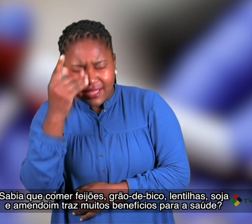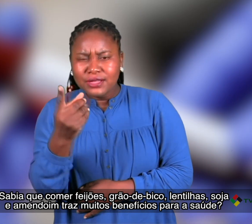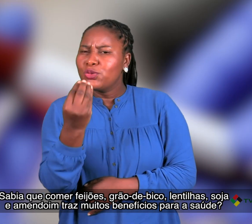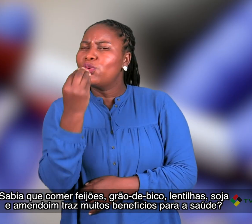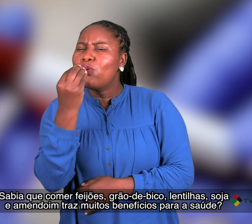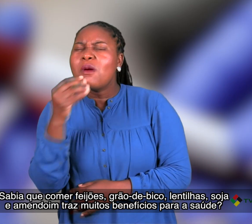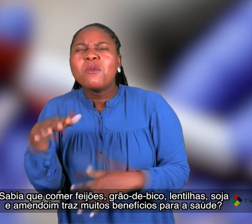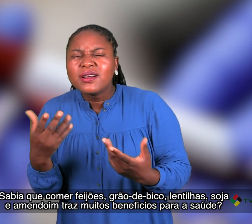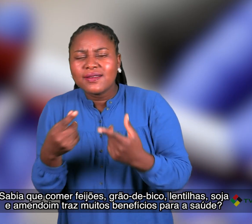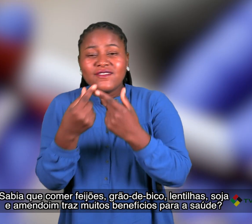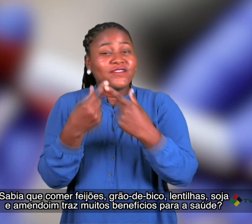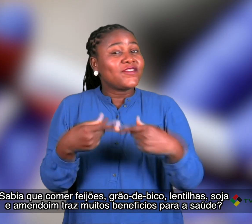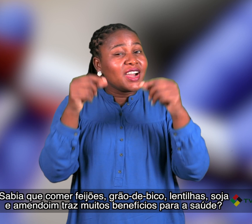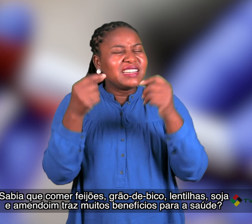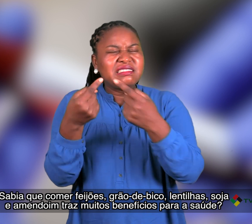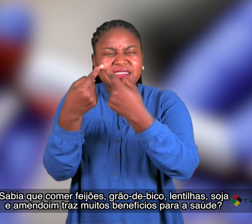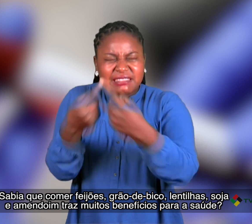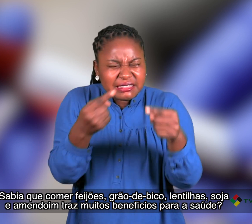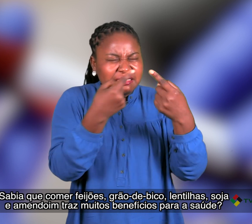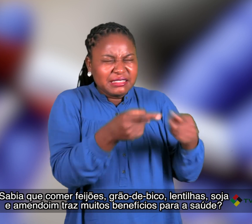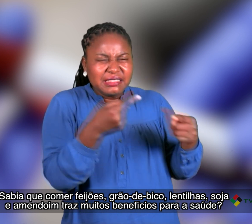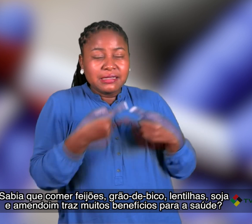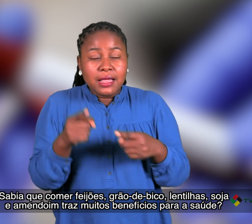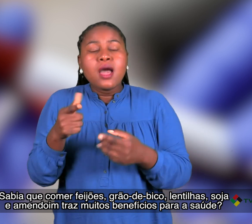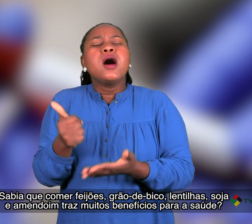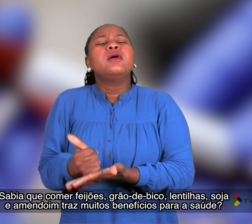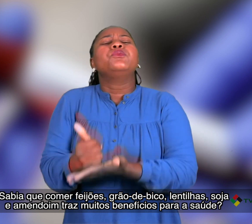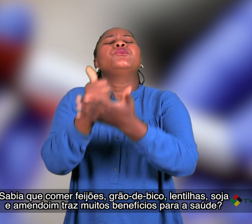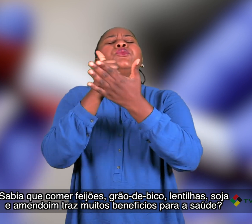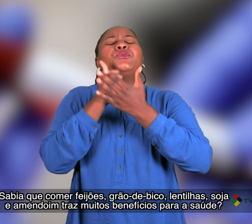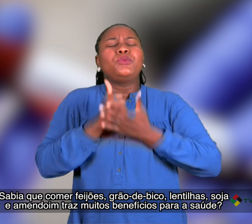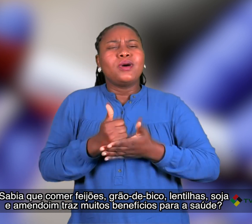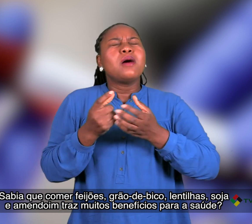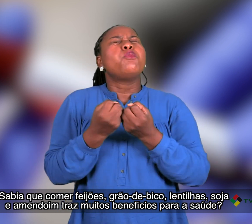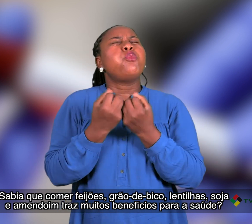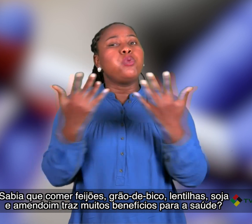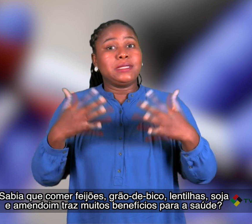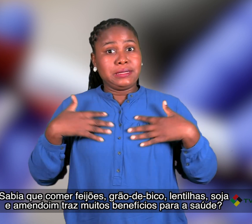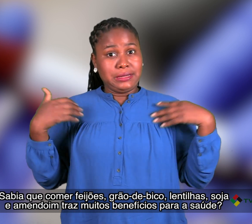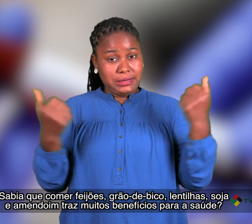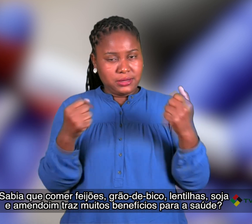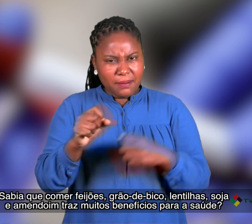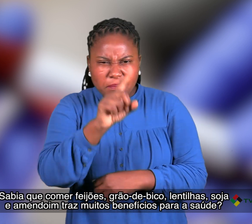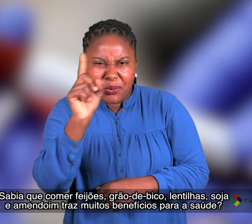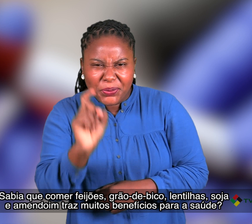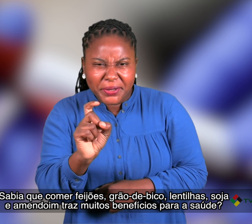Sabia que comer feijões, grão de bico, lentilhas, soja e amendoim traz muitos benefícios para a saúde?